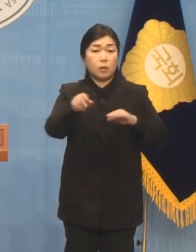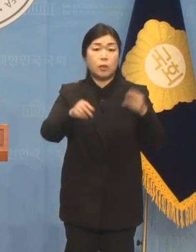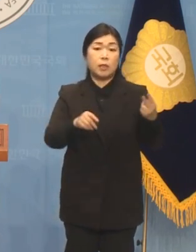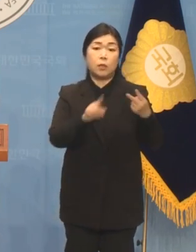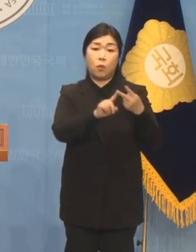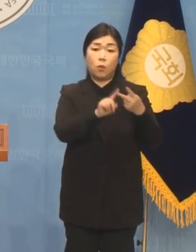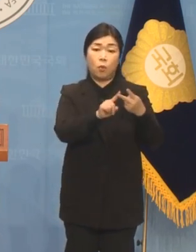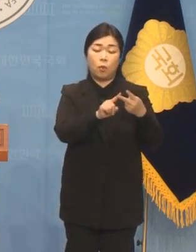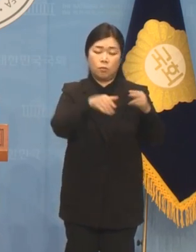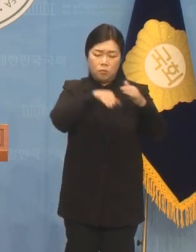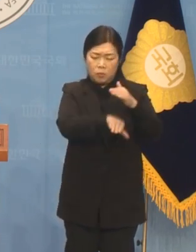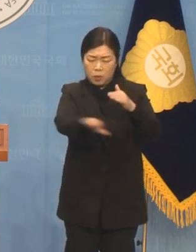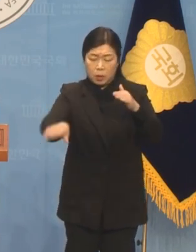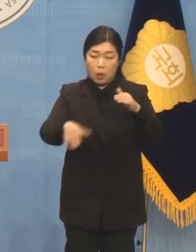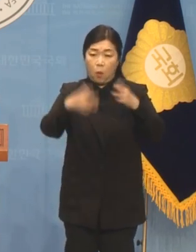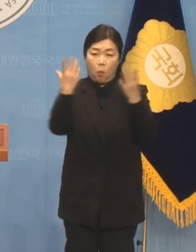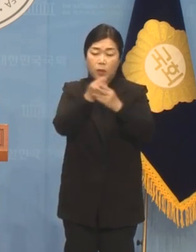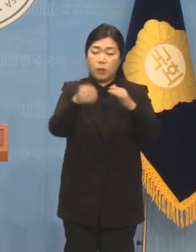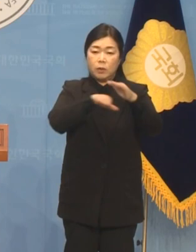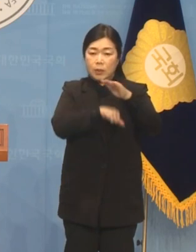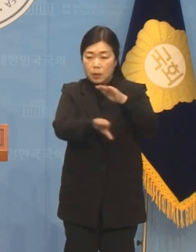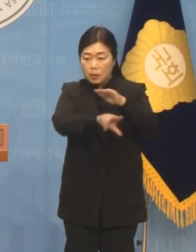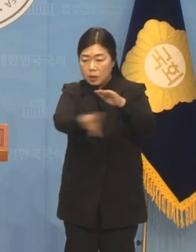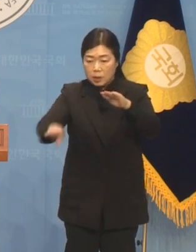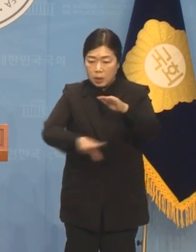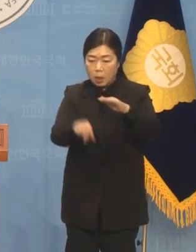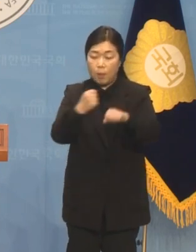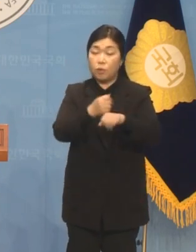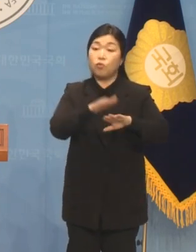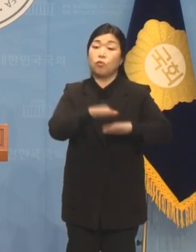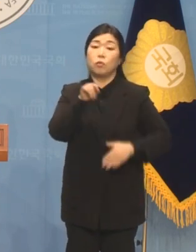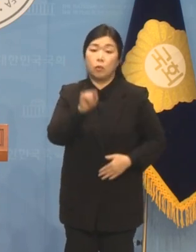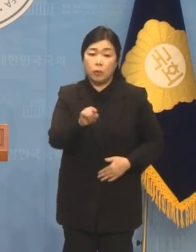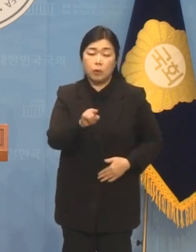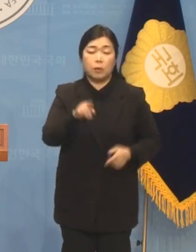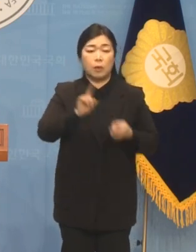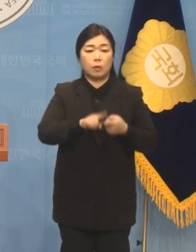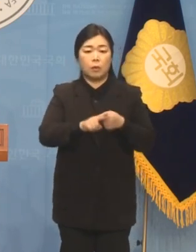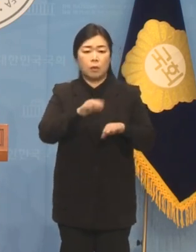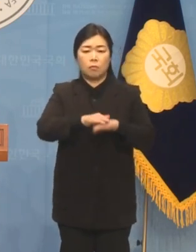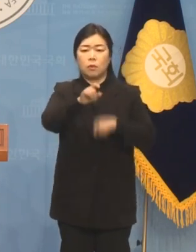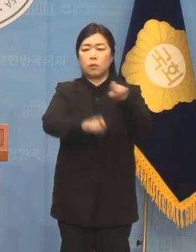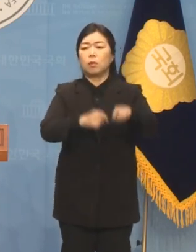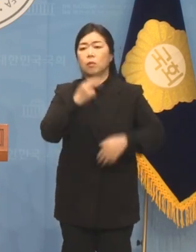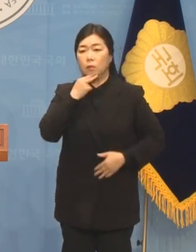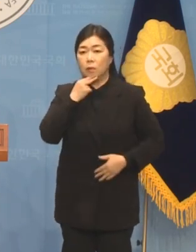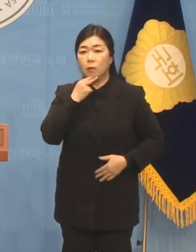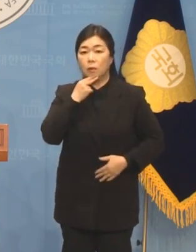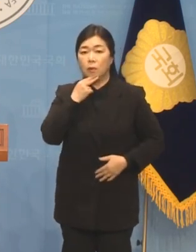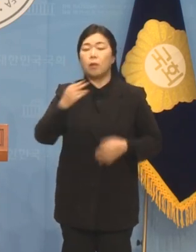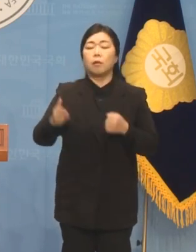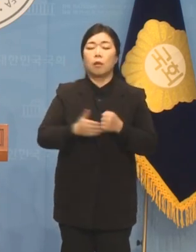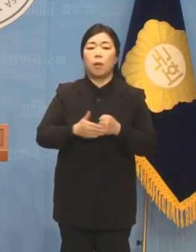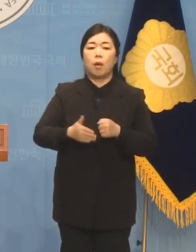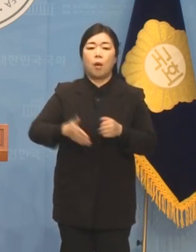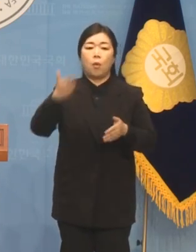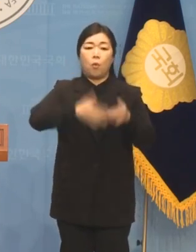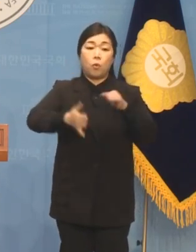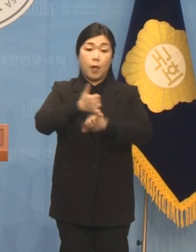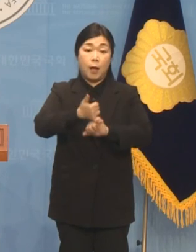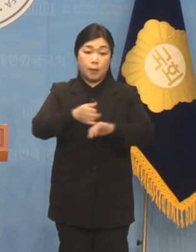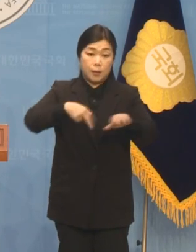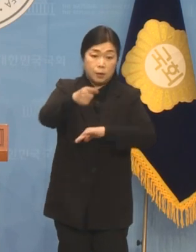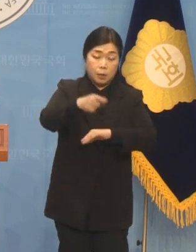나아가지 못했다. 그런 의미에서 고민정 후보의 지하화 공약 이행률은 제로이다. 또한